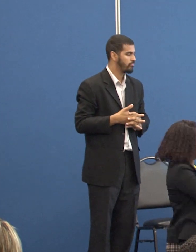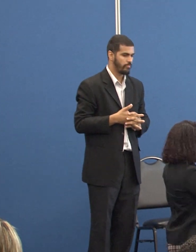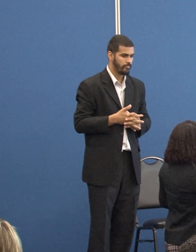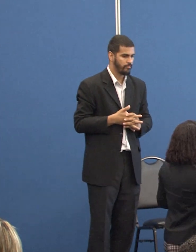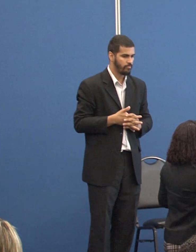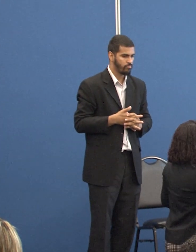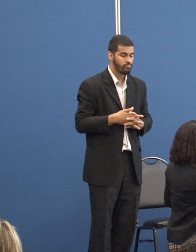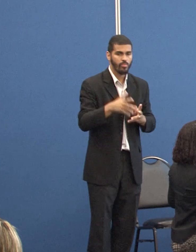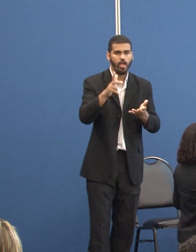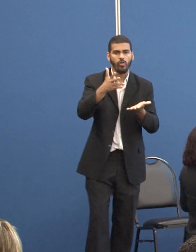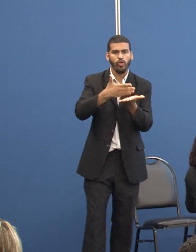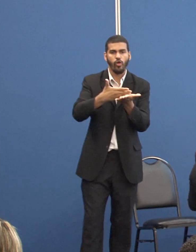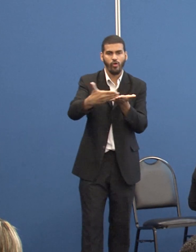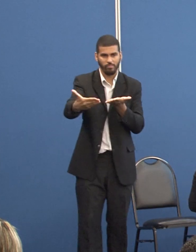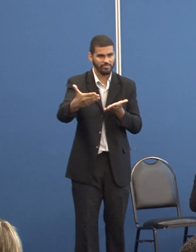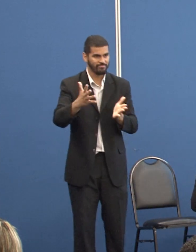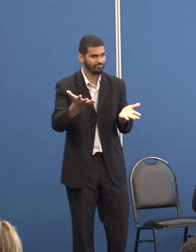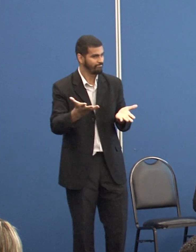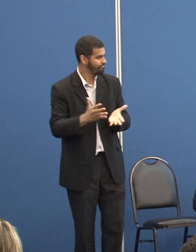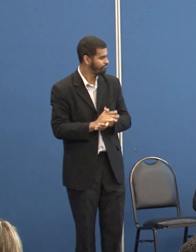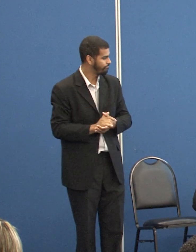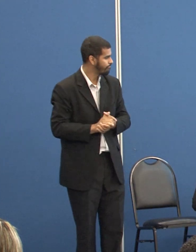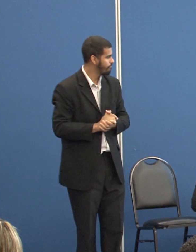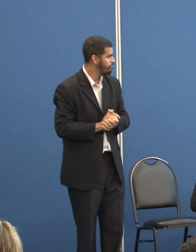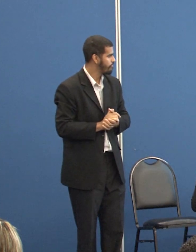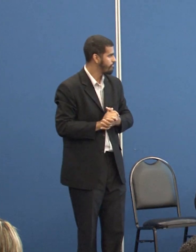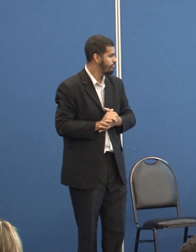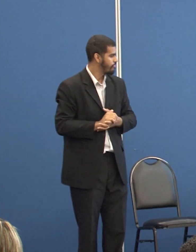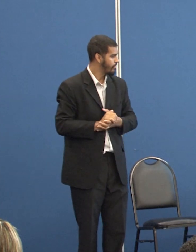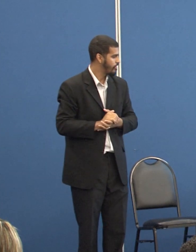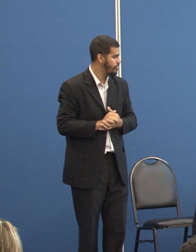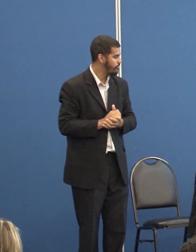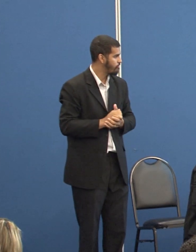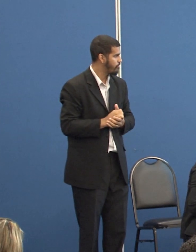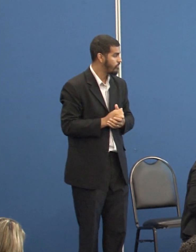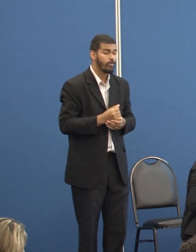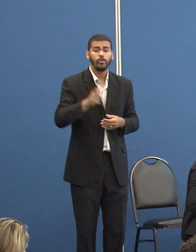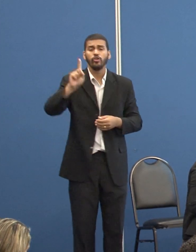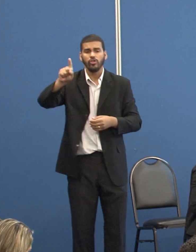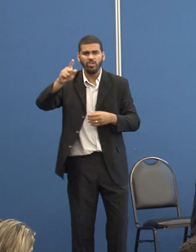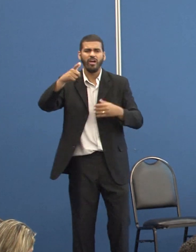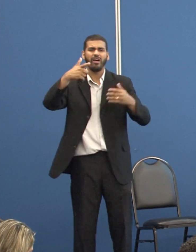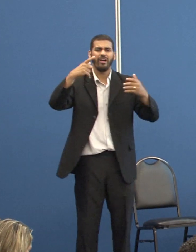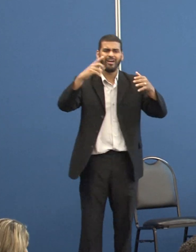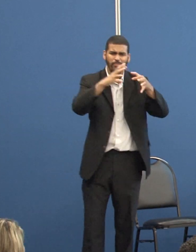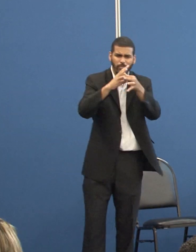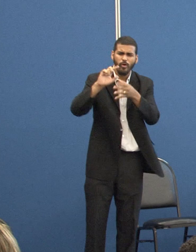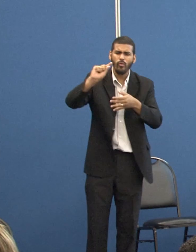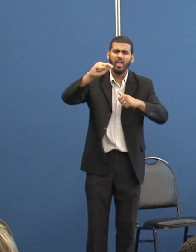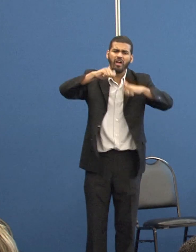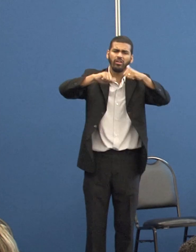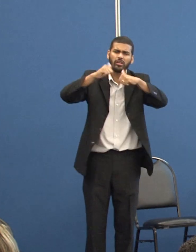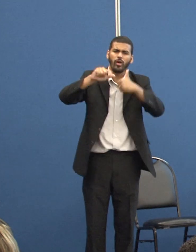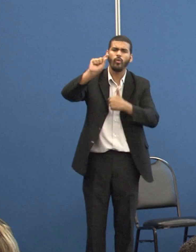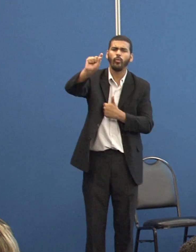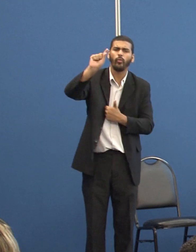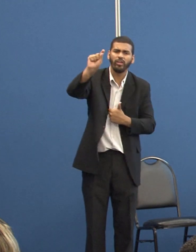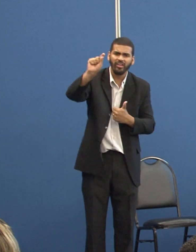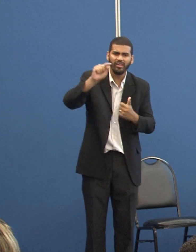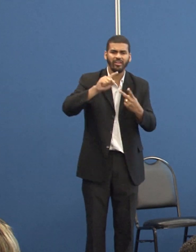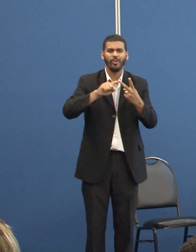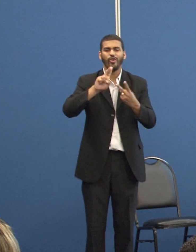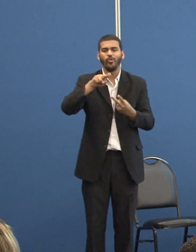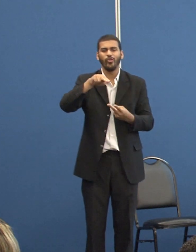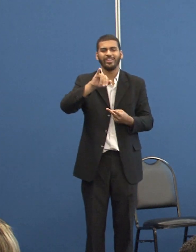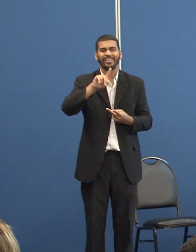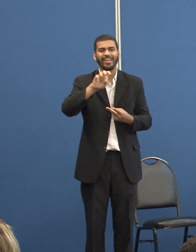Então, vamos iniciar? Vamos? Bem, já entendemos, então, o que é avaliação, já entendemos o que é uma unidade